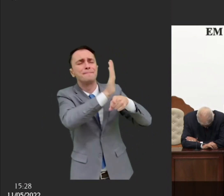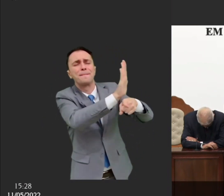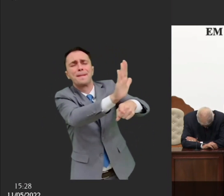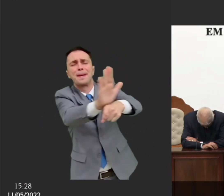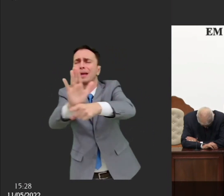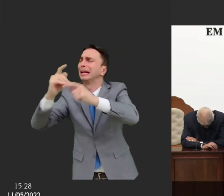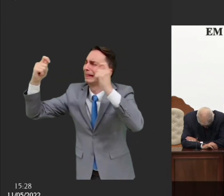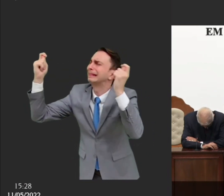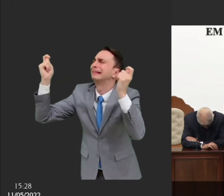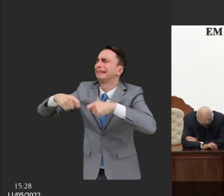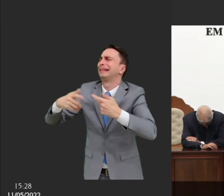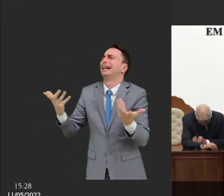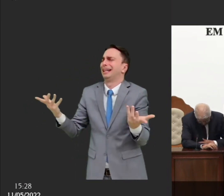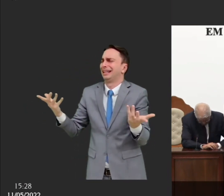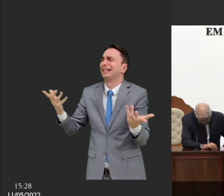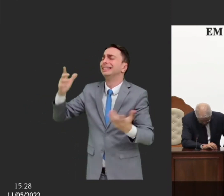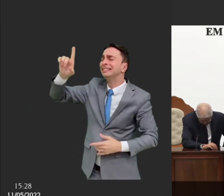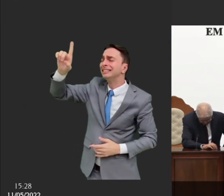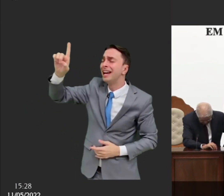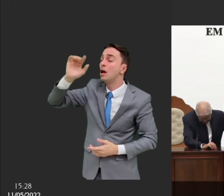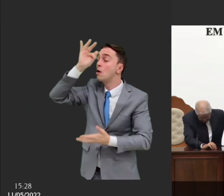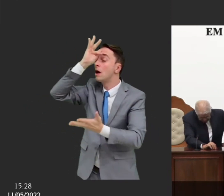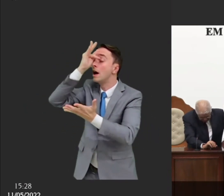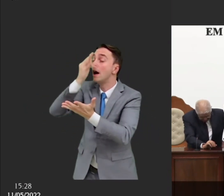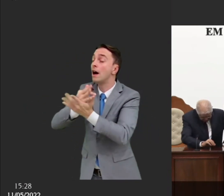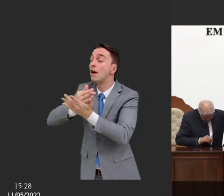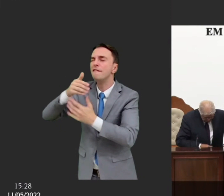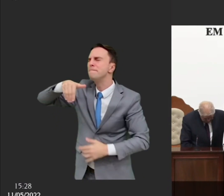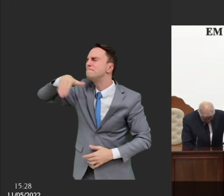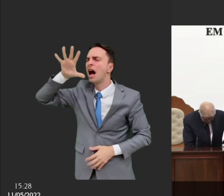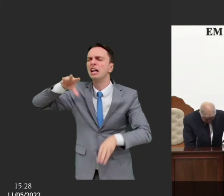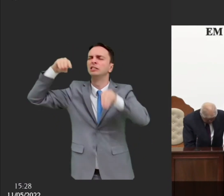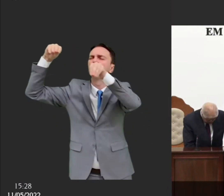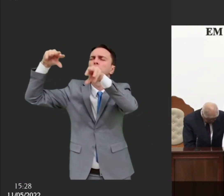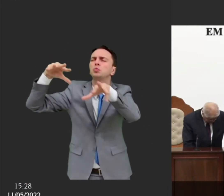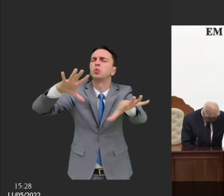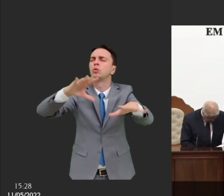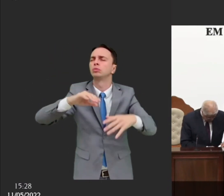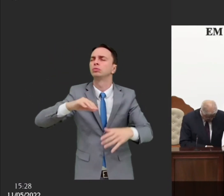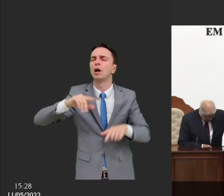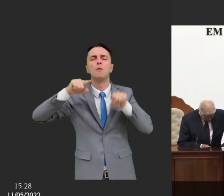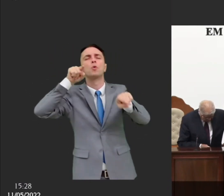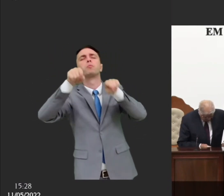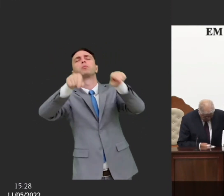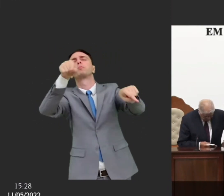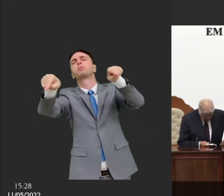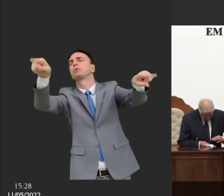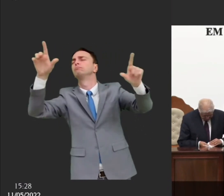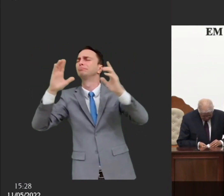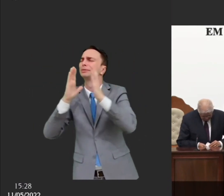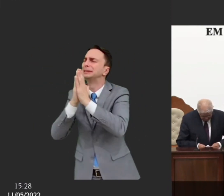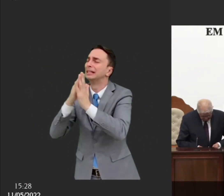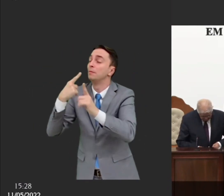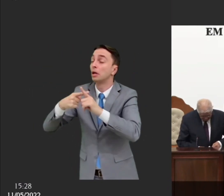nome. Acrescenta a fé, ó Deus, para que nós possamos receber e saber que tu já fez